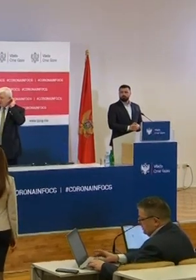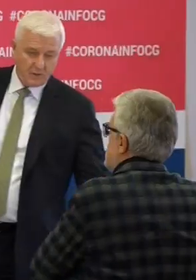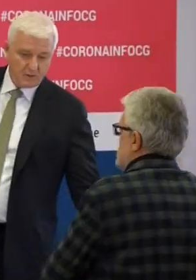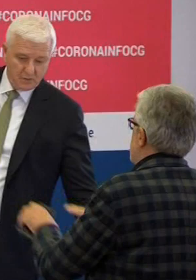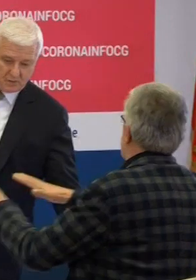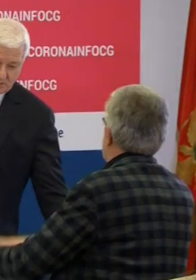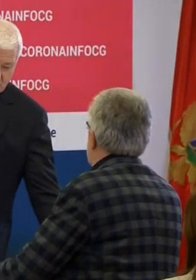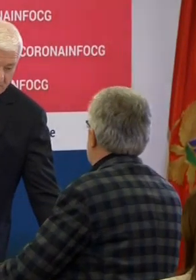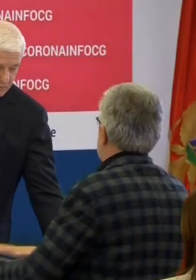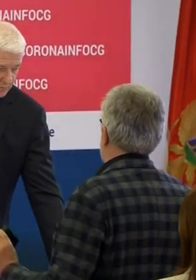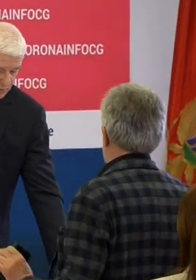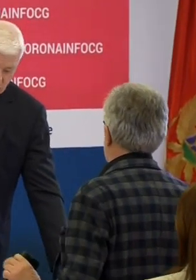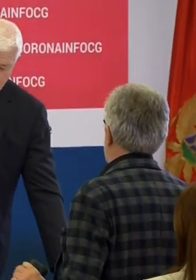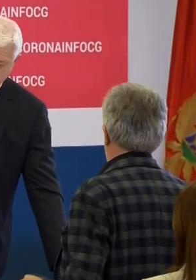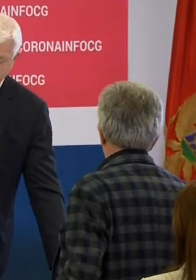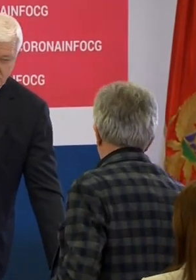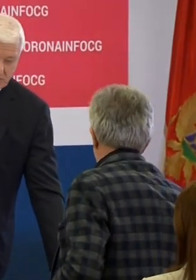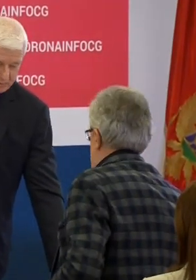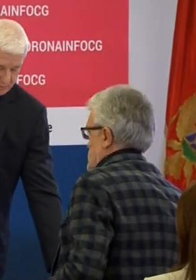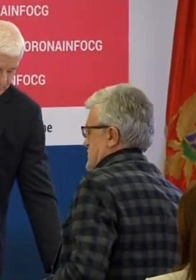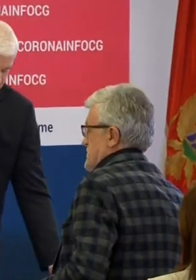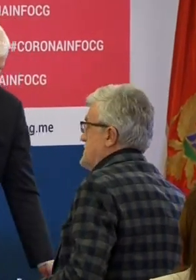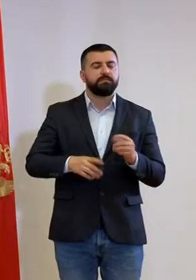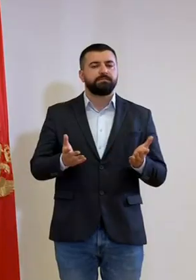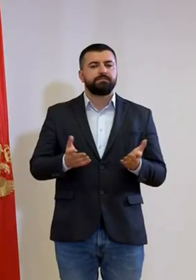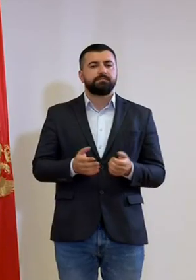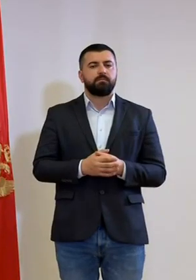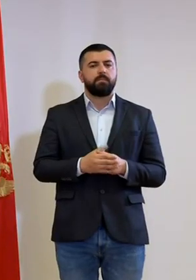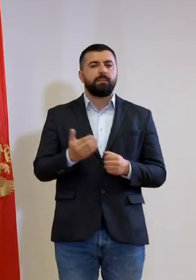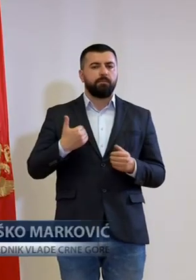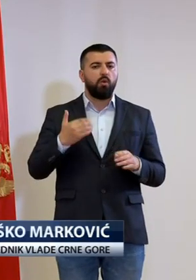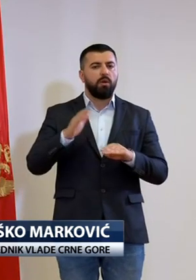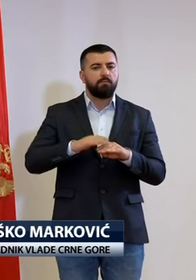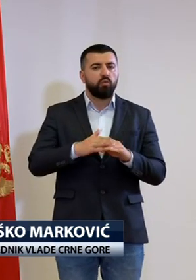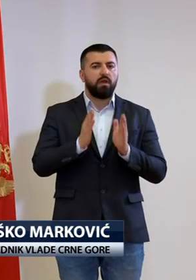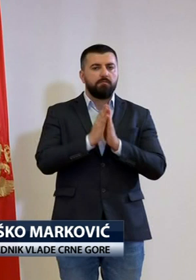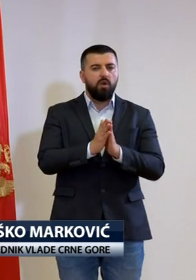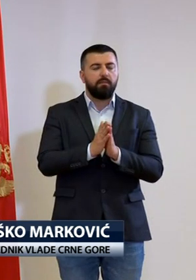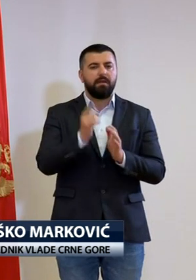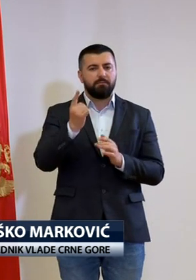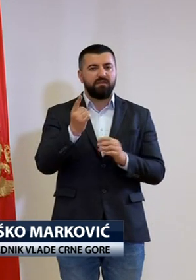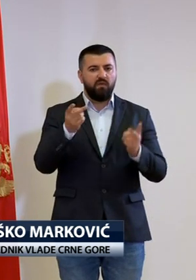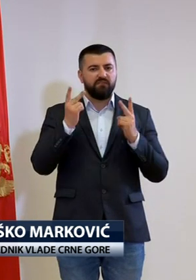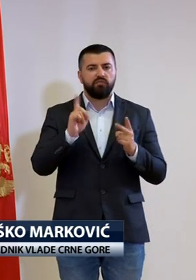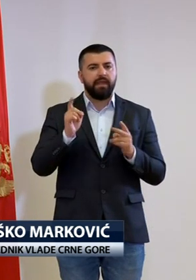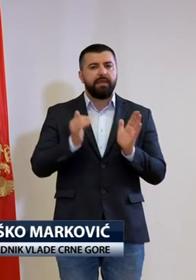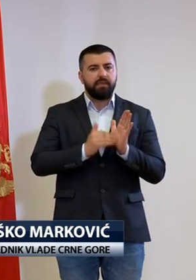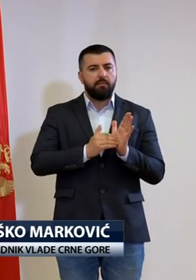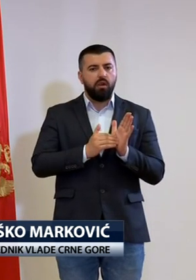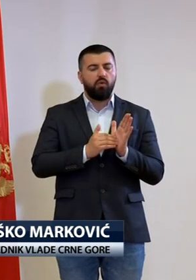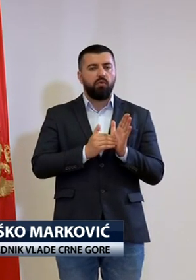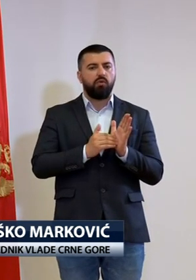preduzećima realan scenario, ali poslodavce poziva na solidarnost. Moja je poruka i moja je molba da prva mjera ne bi